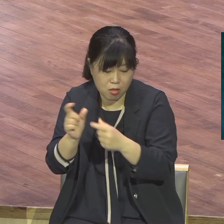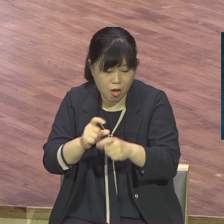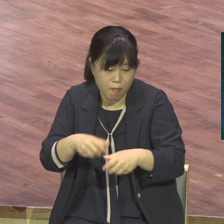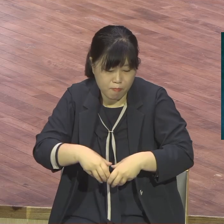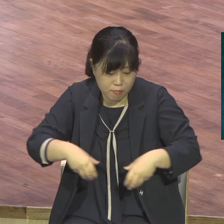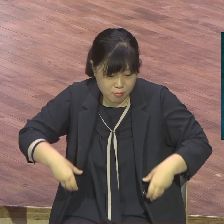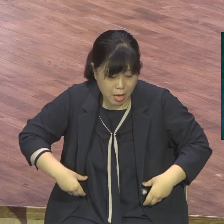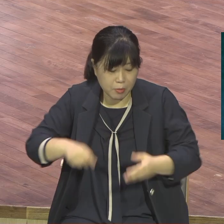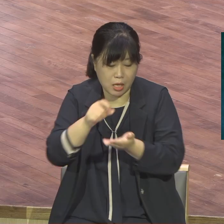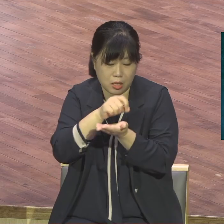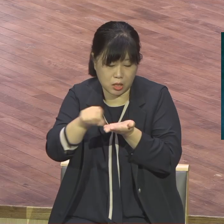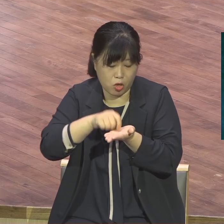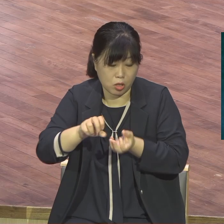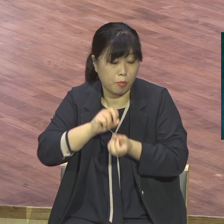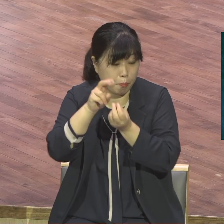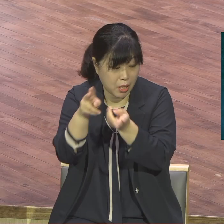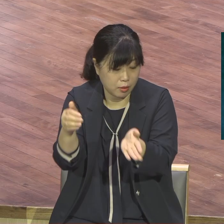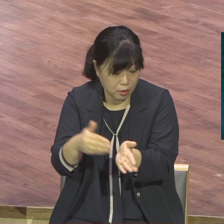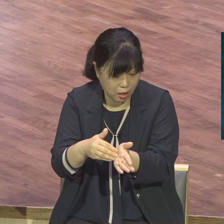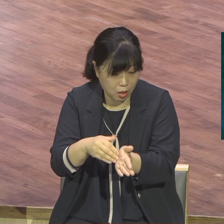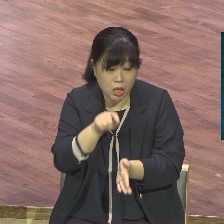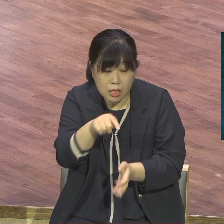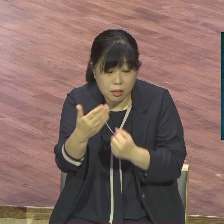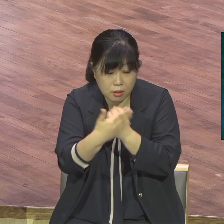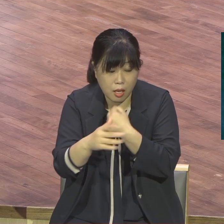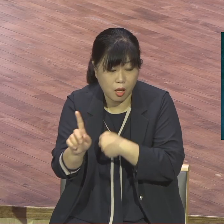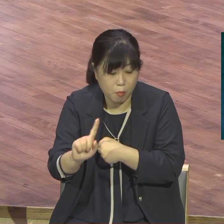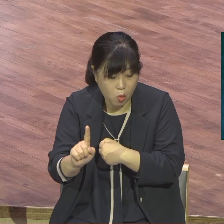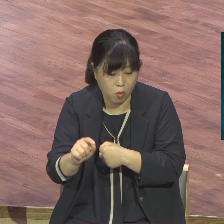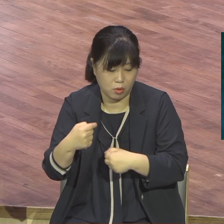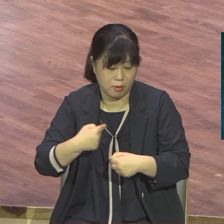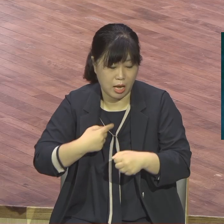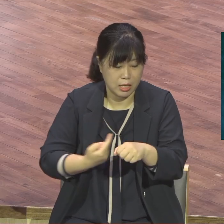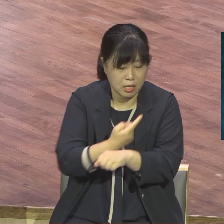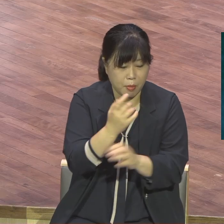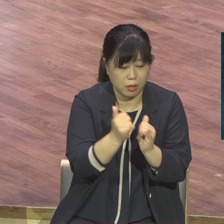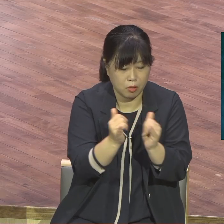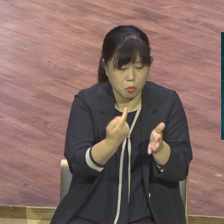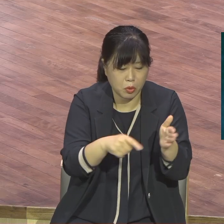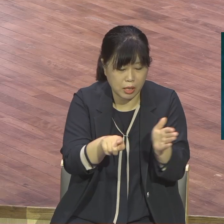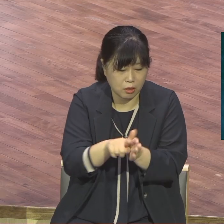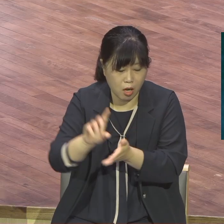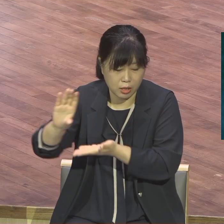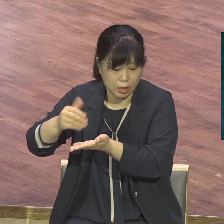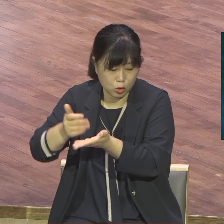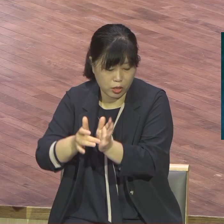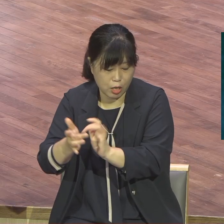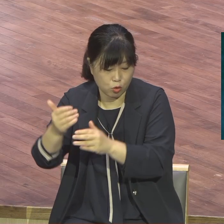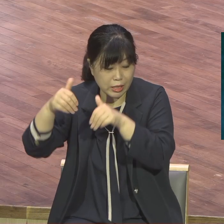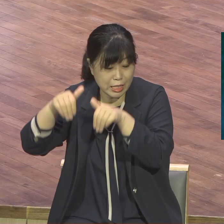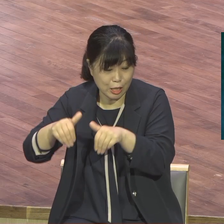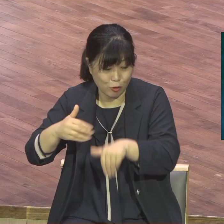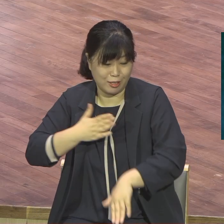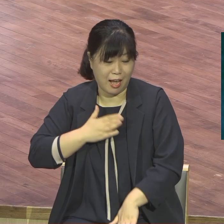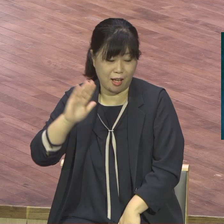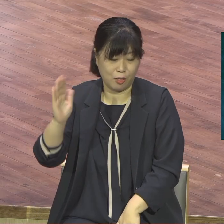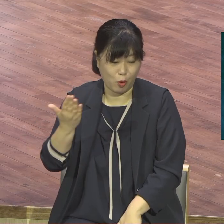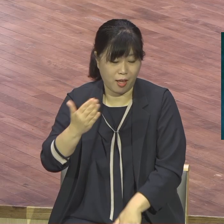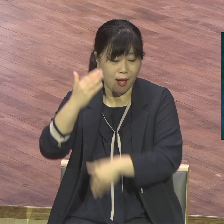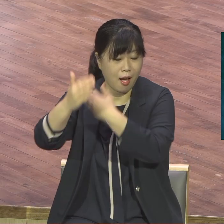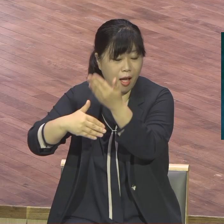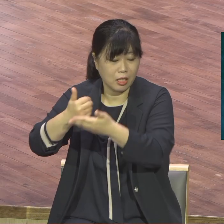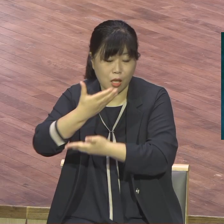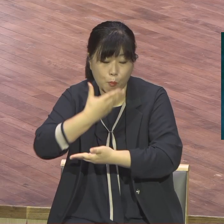더욱 담대히 대략 너희에게 썼노니, 이 은혜는 곧 나로 이방인을 위하여 그리스도 예수의 일꾼이 되어 하나님의